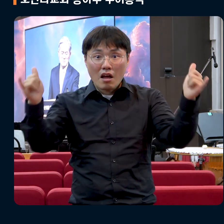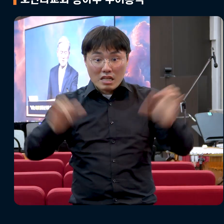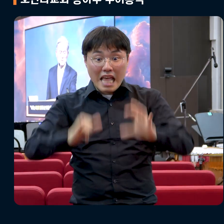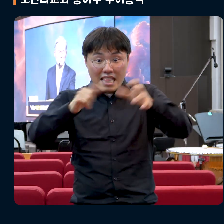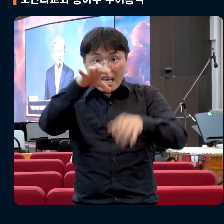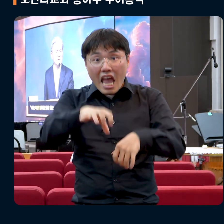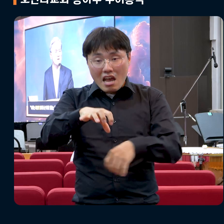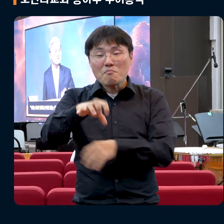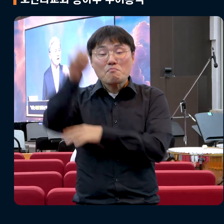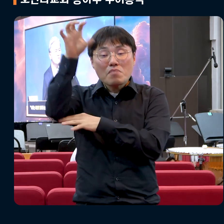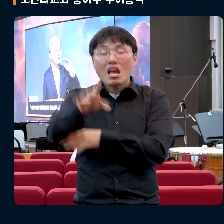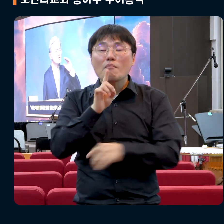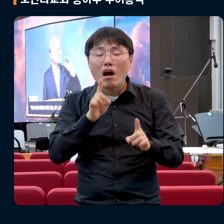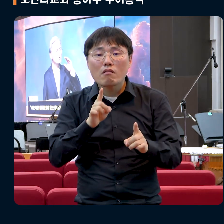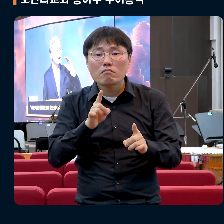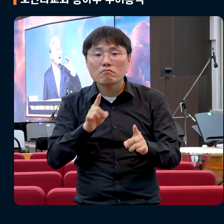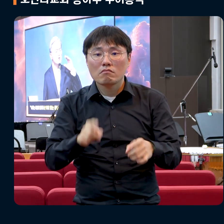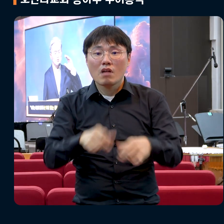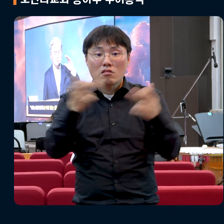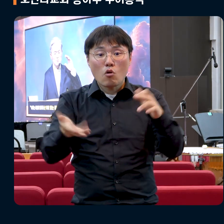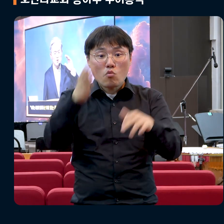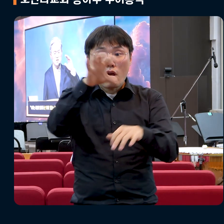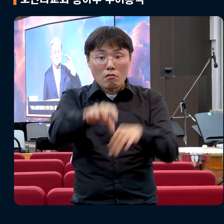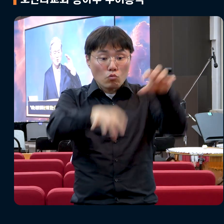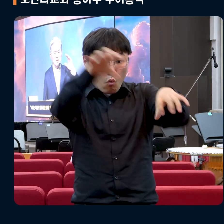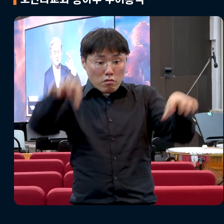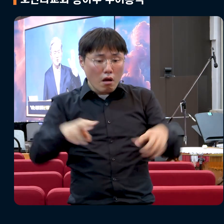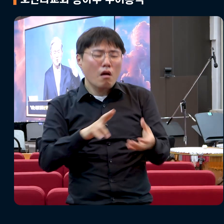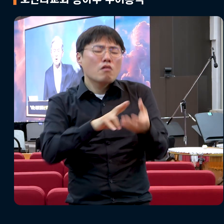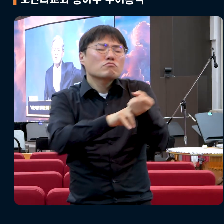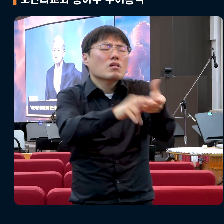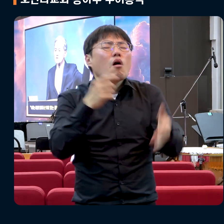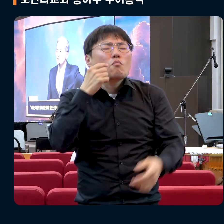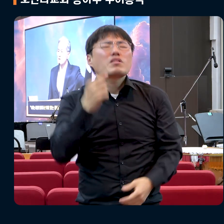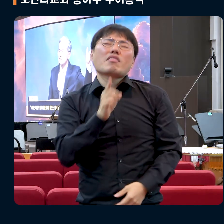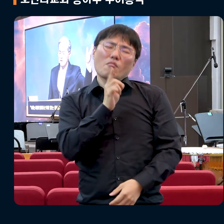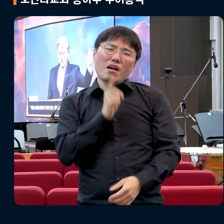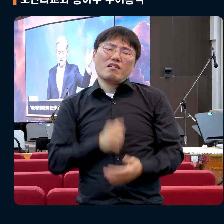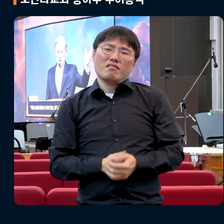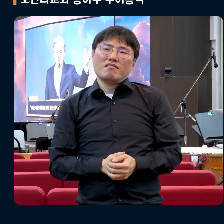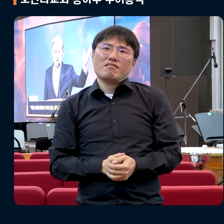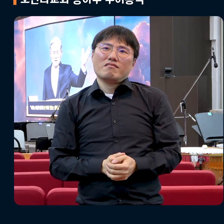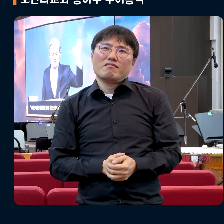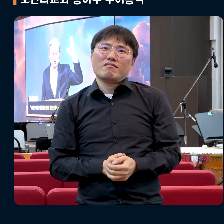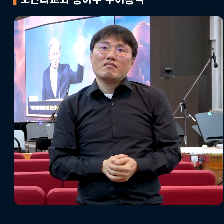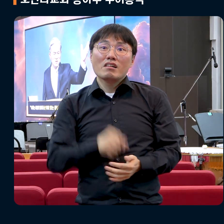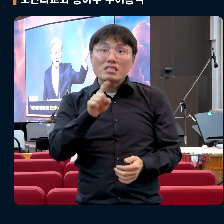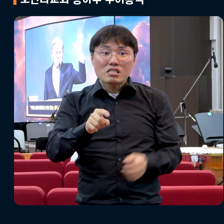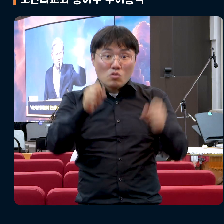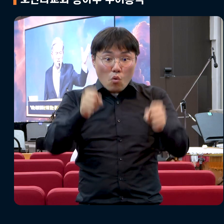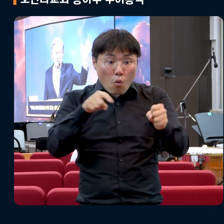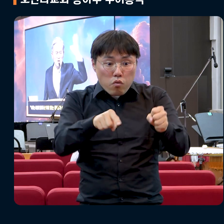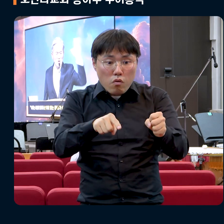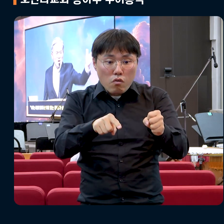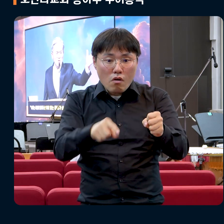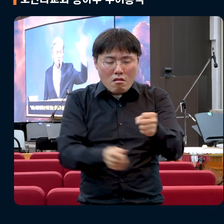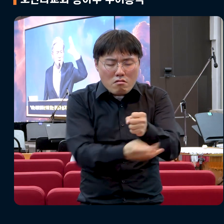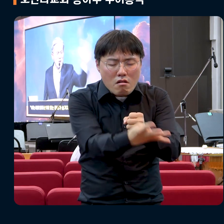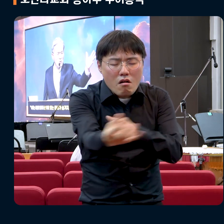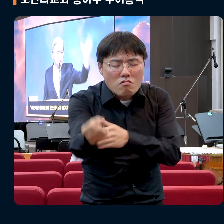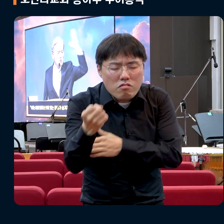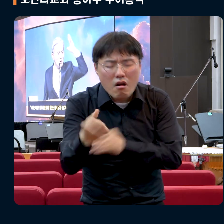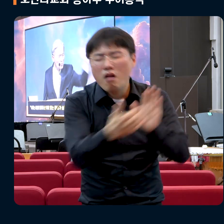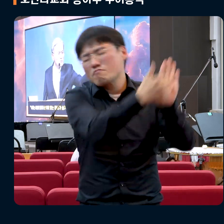세상의 빛이라고 하시면서 산 위에 있는 동네가 숨겨지지 못할 것이요라고 하셨어요. 그 존재가